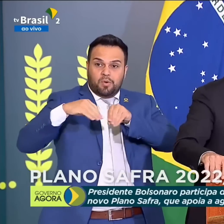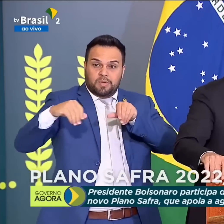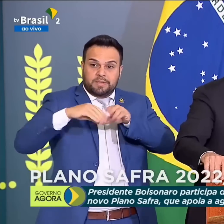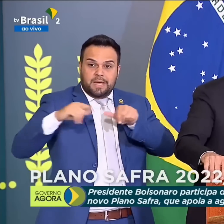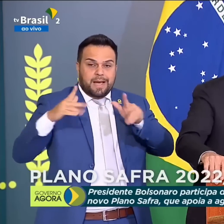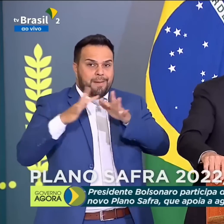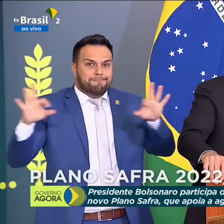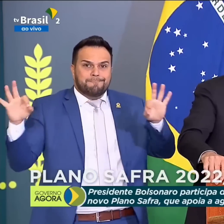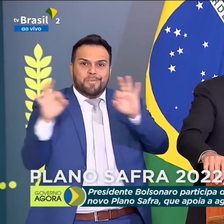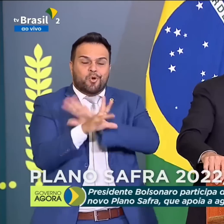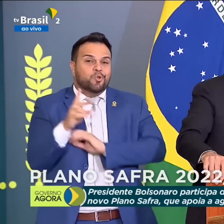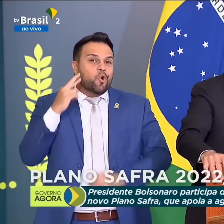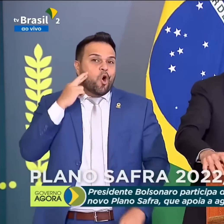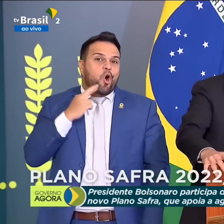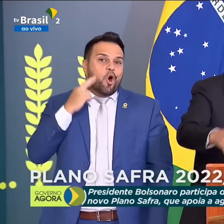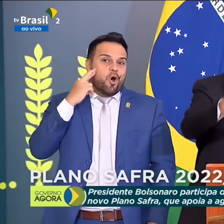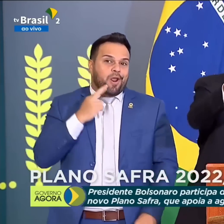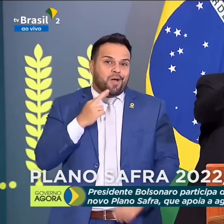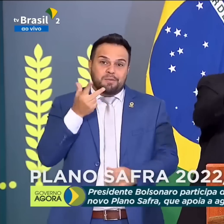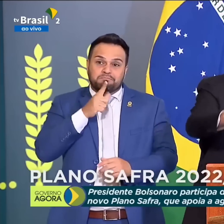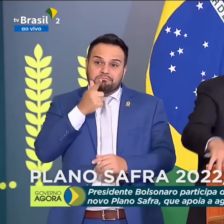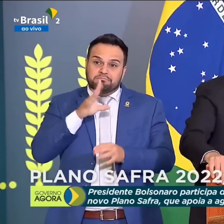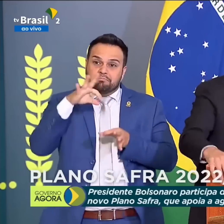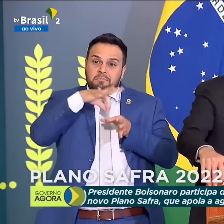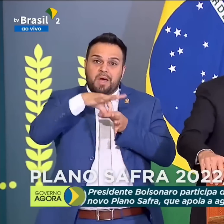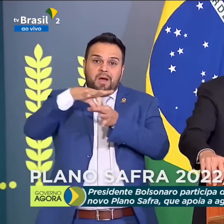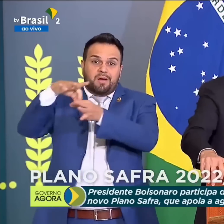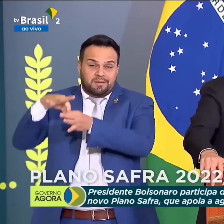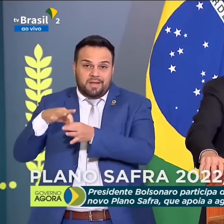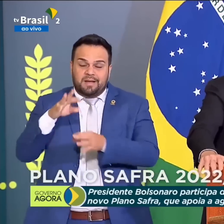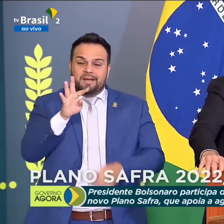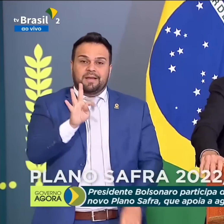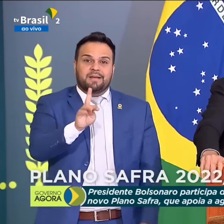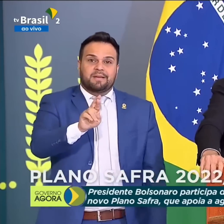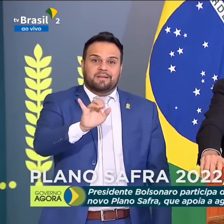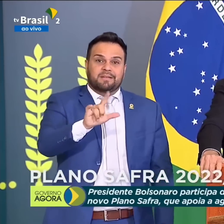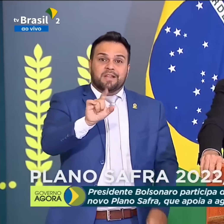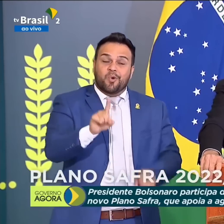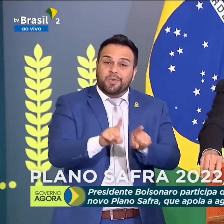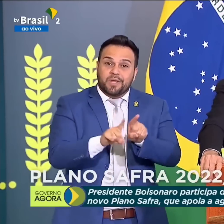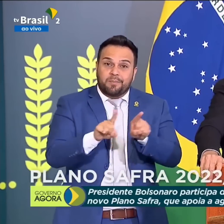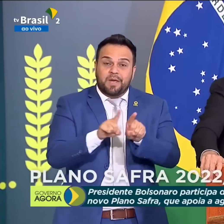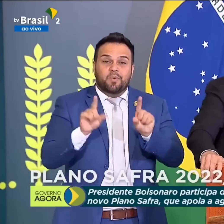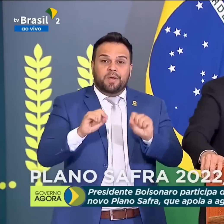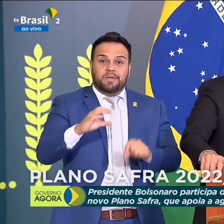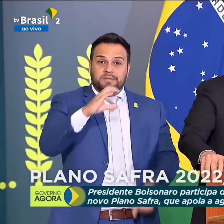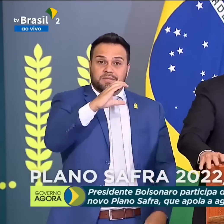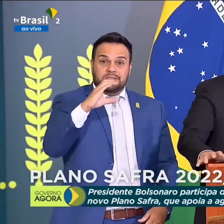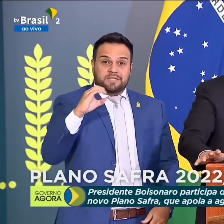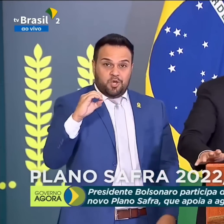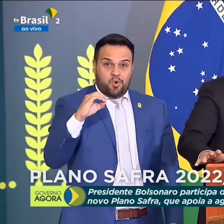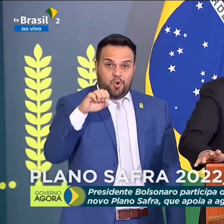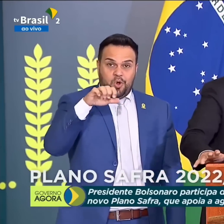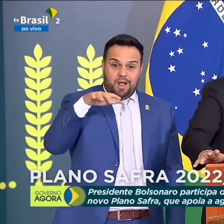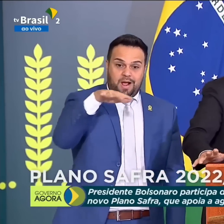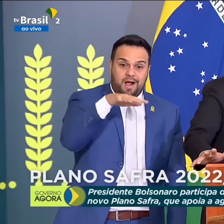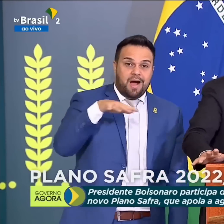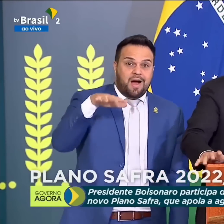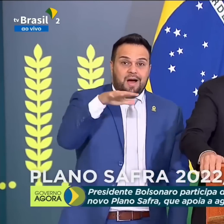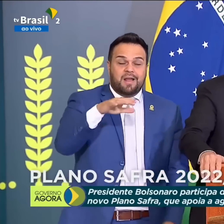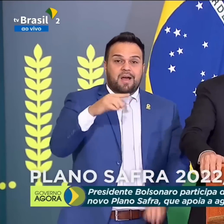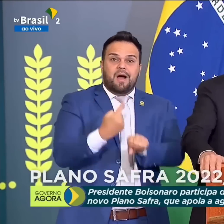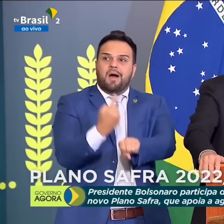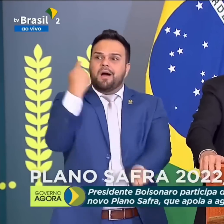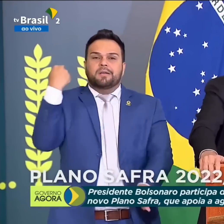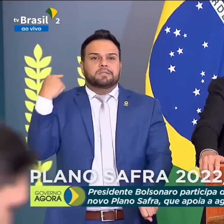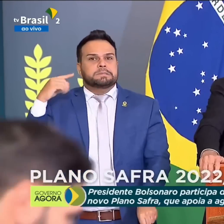pronto para produzir trigo, via, obviamente, irrigação. Bem como o Centro-Oeste. Não se pensava no